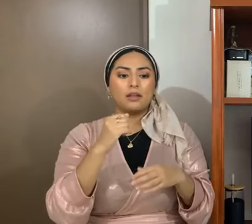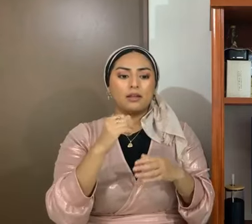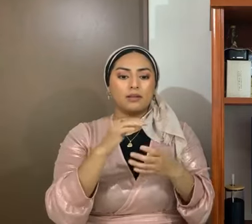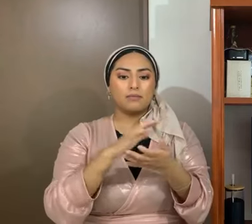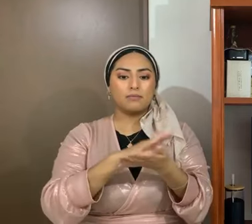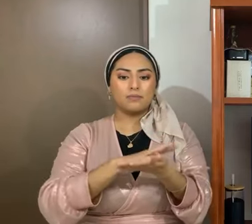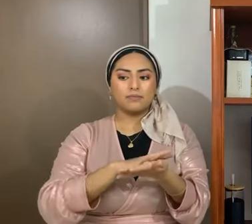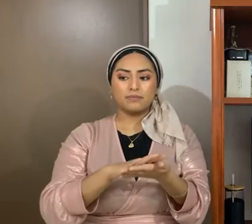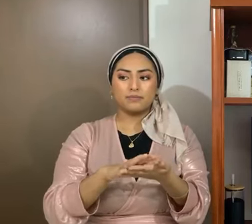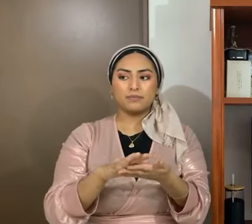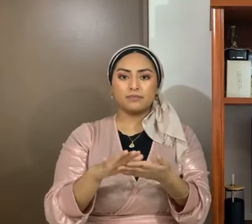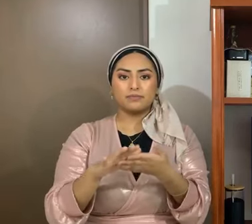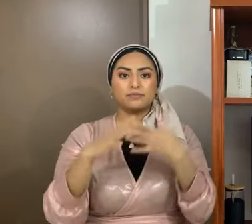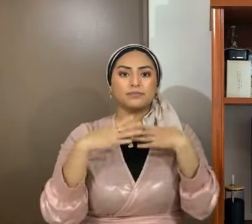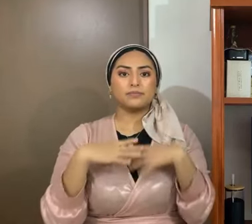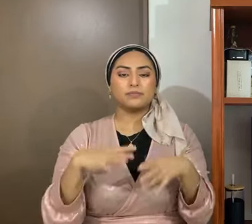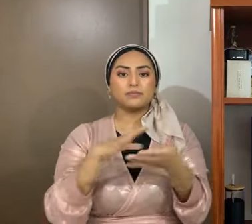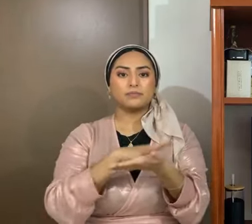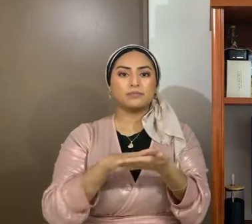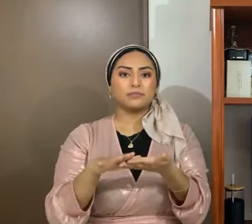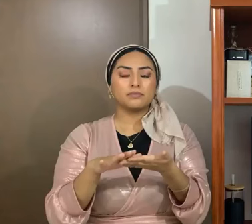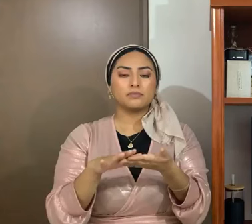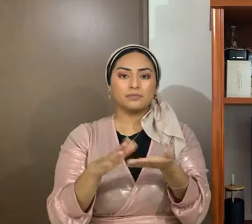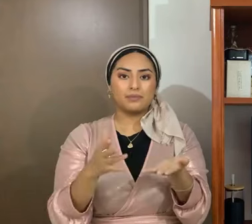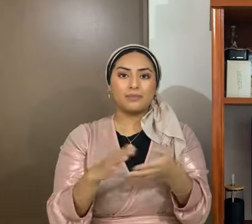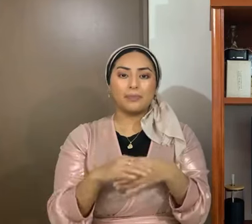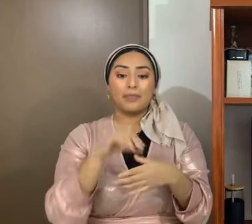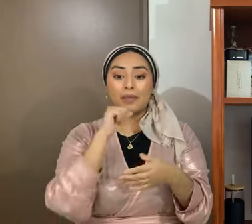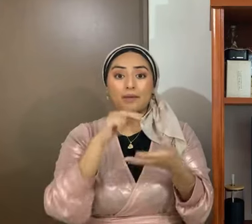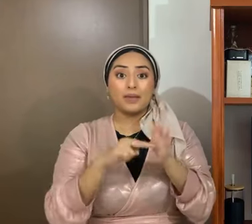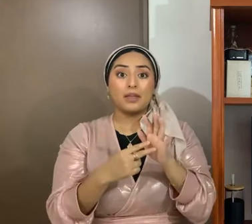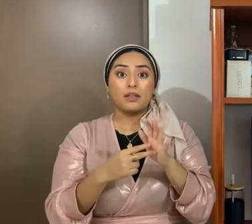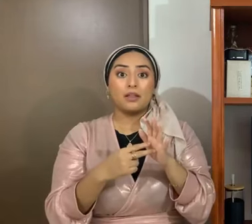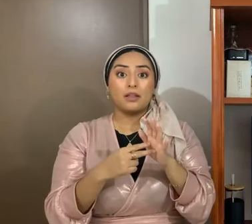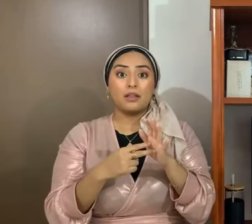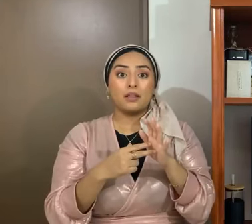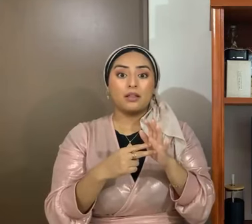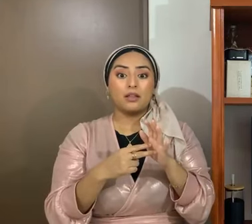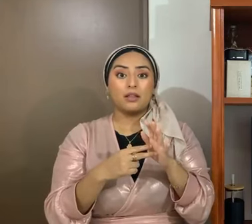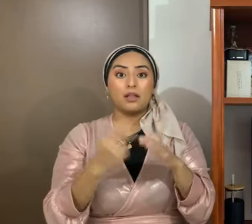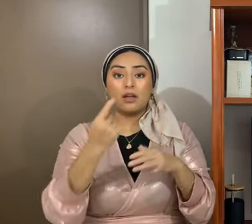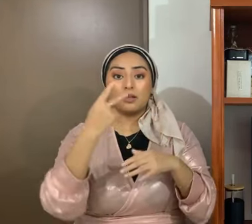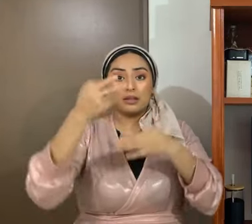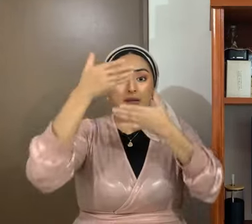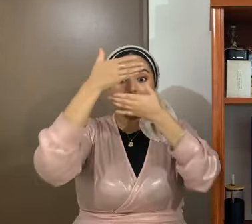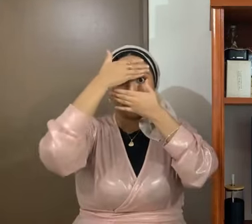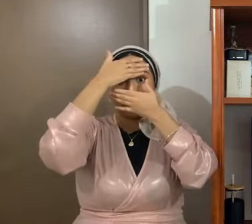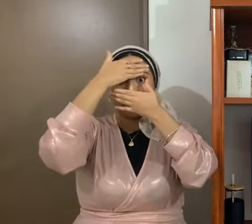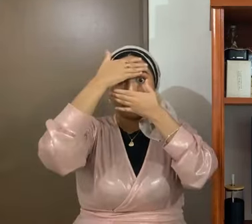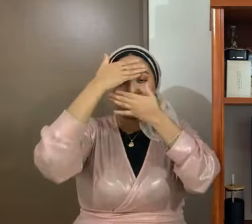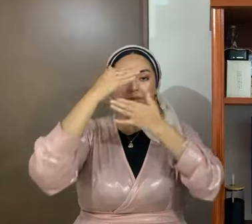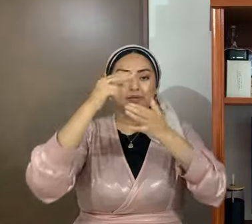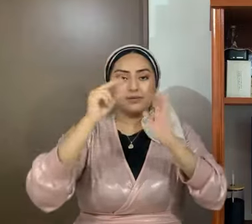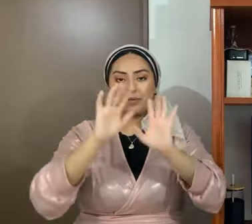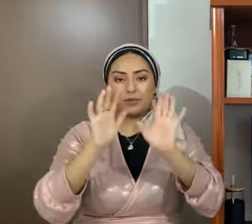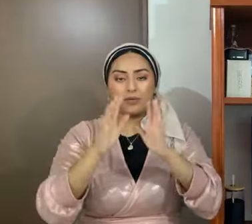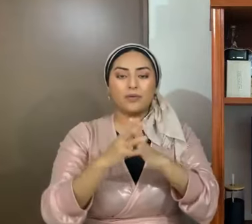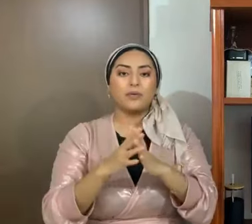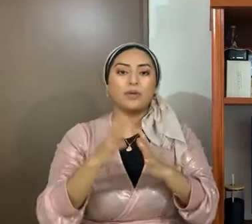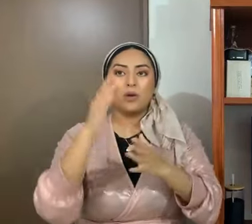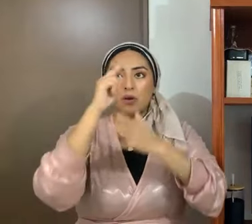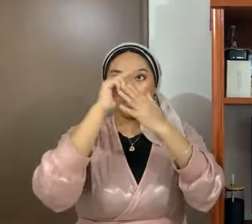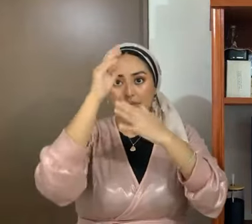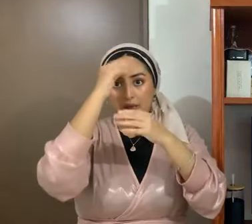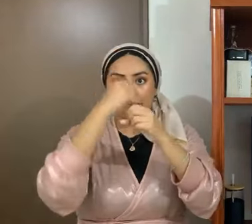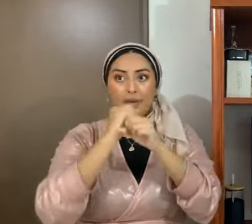decoroso, se viste con recato. Tampoco se trata de cubrirse hasta que nada más se te vean los ojos, no. El Eterno